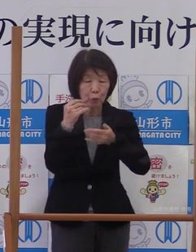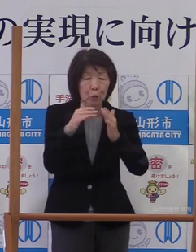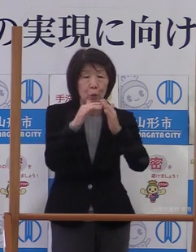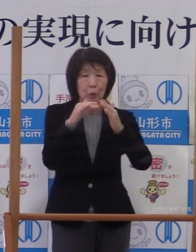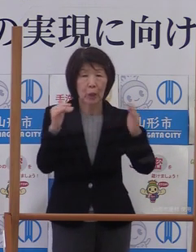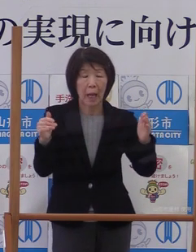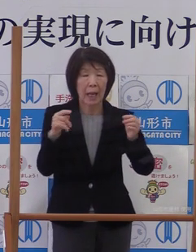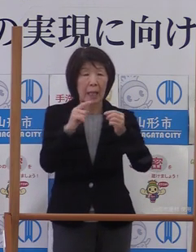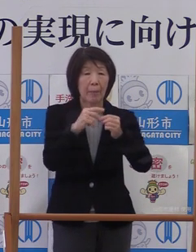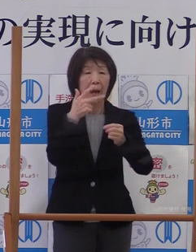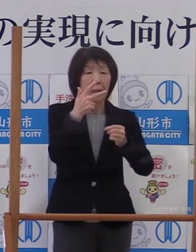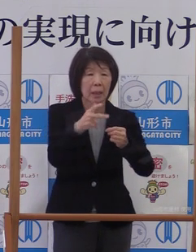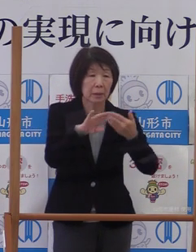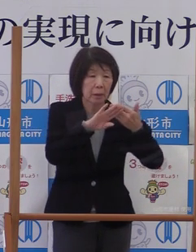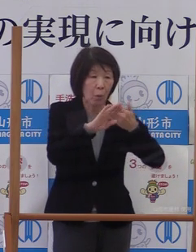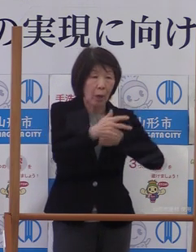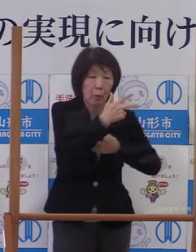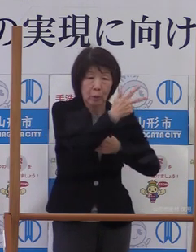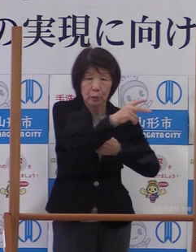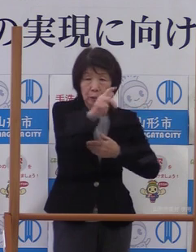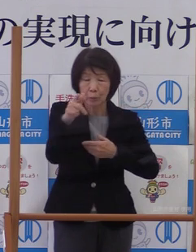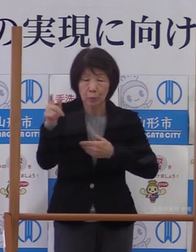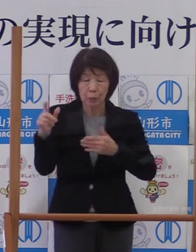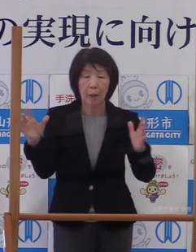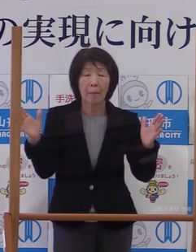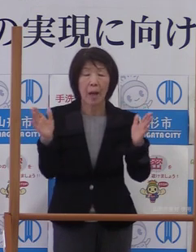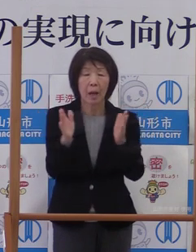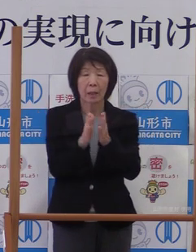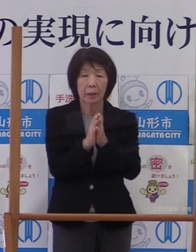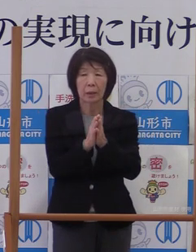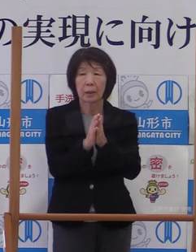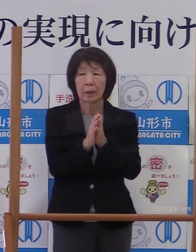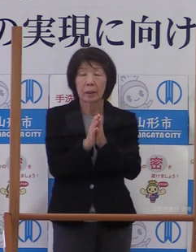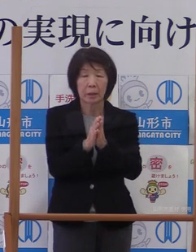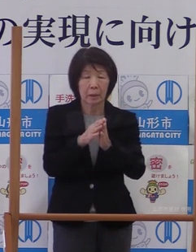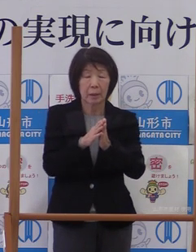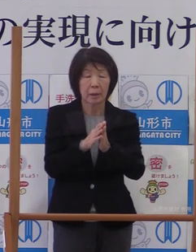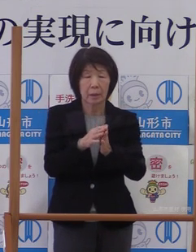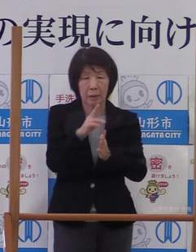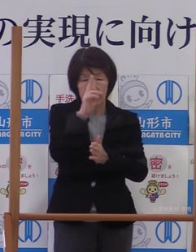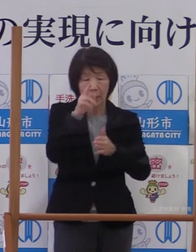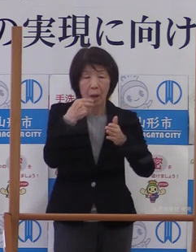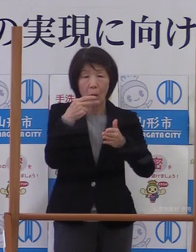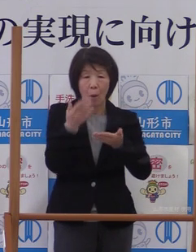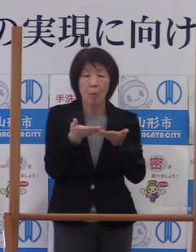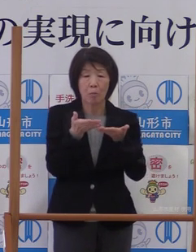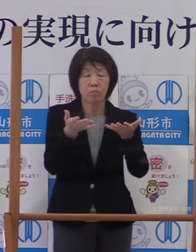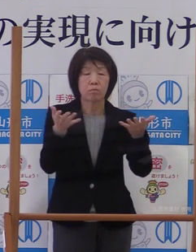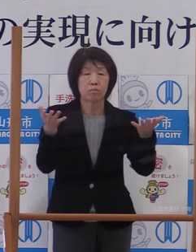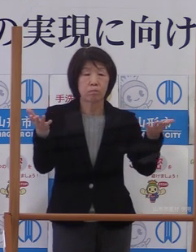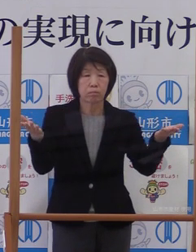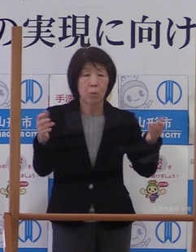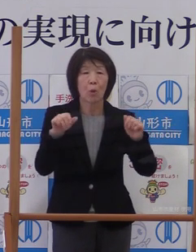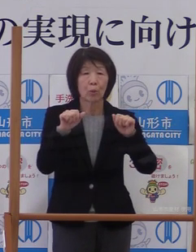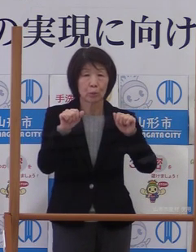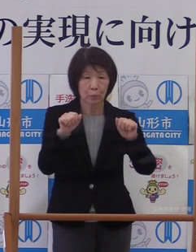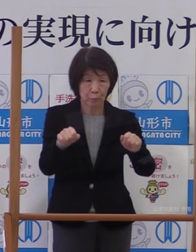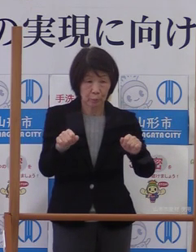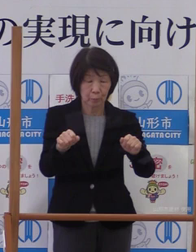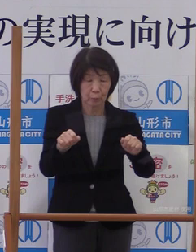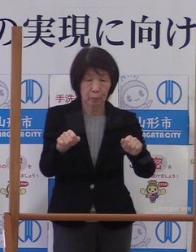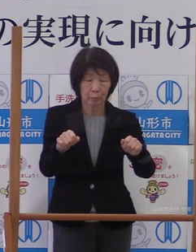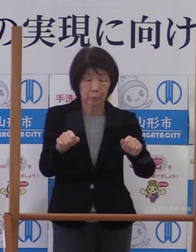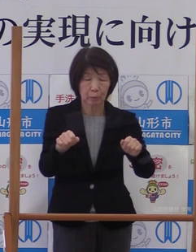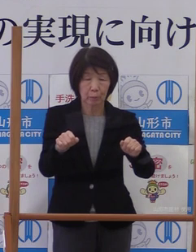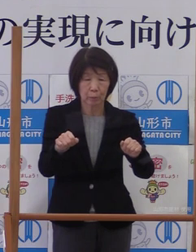形市やあるいは他の市町も含めてですね、ご飯を学校に配送をしているという